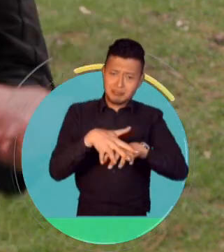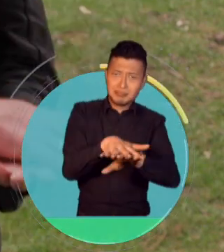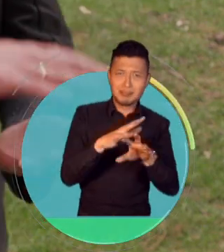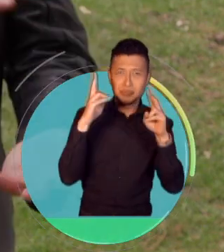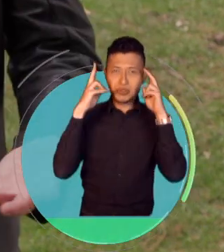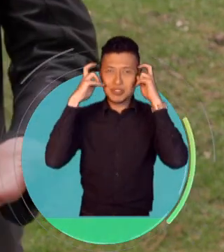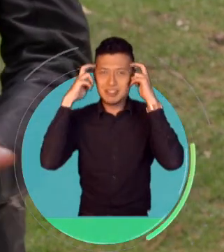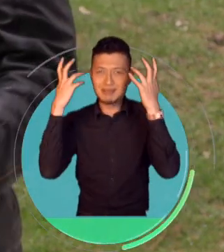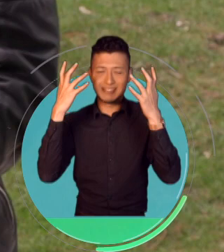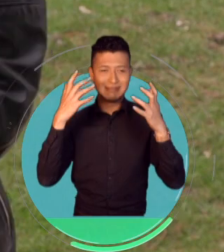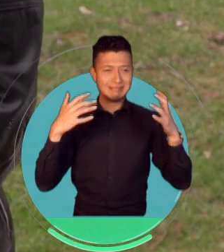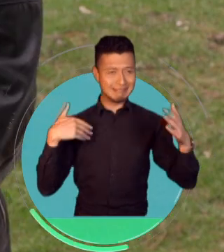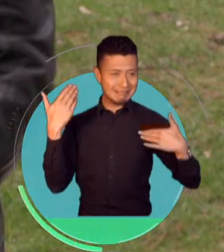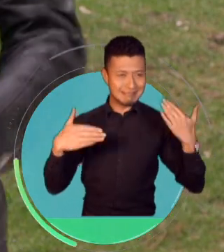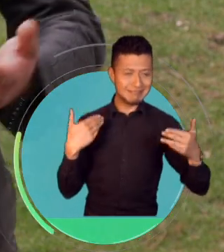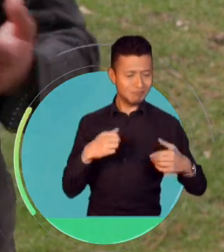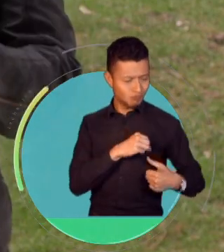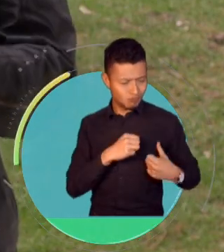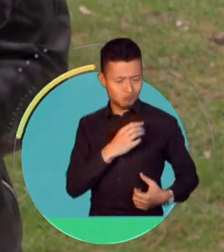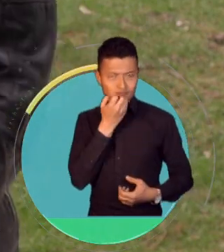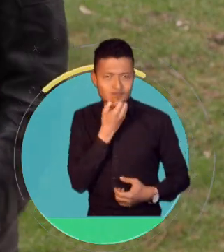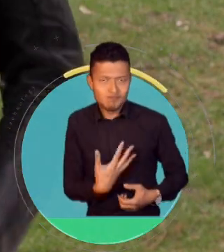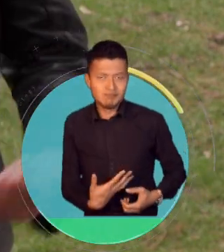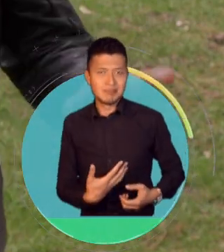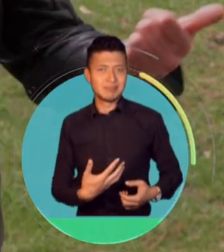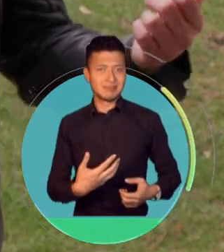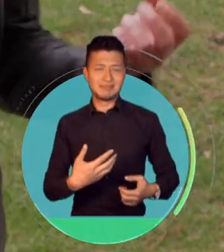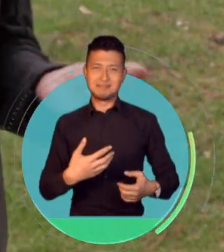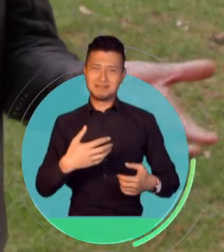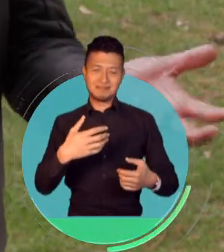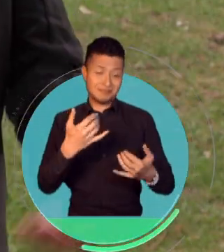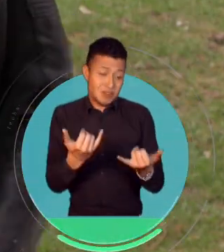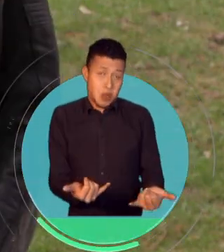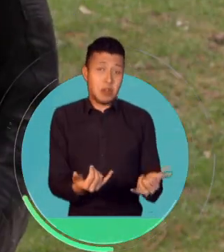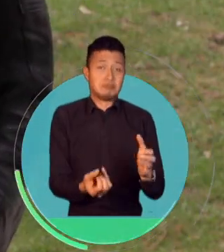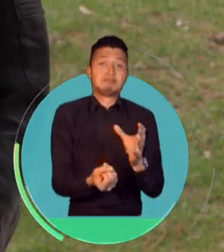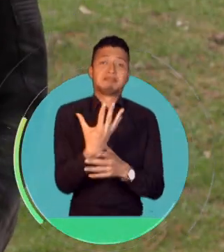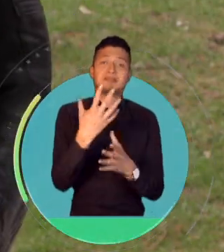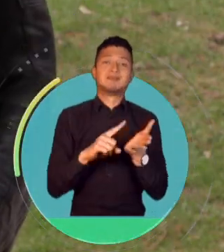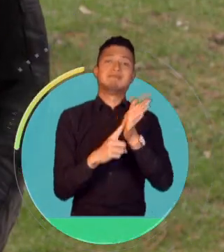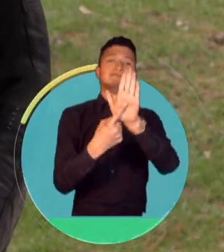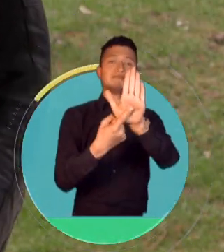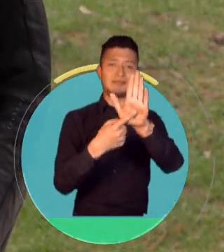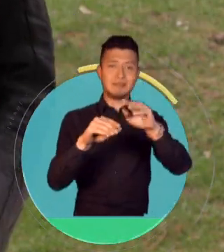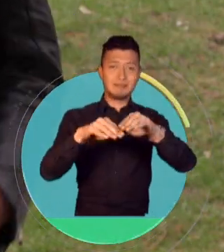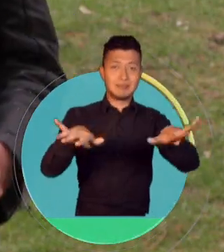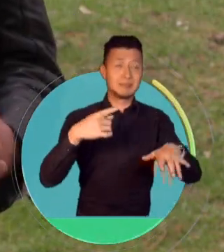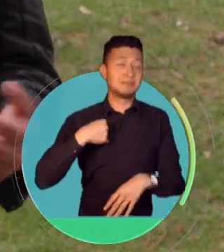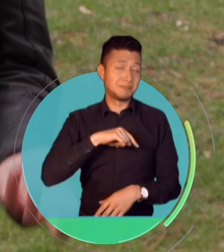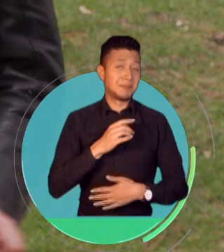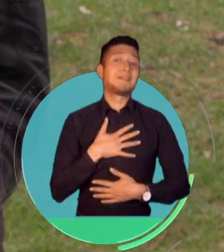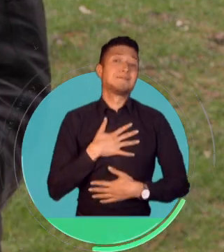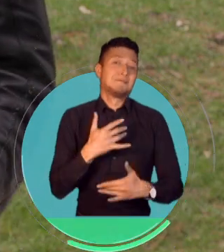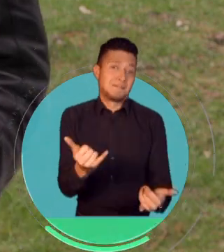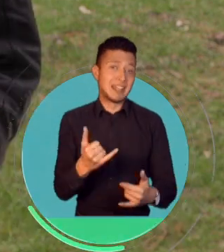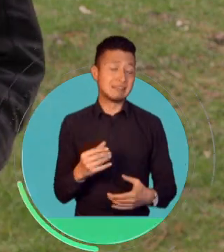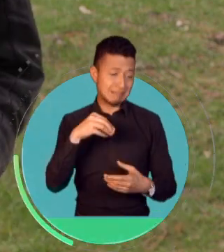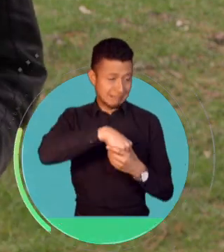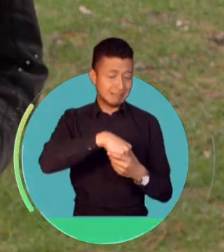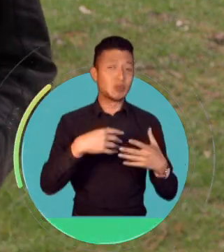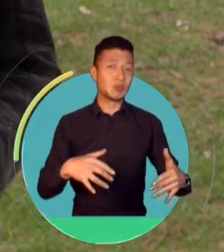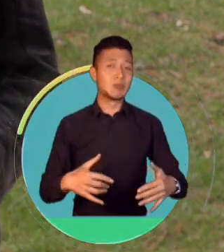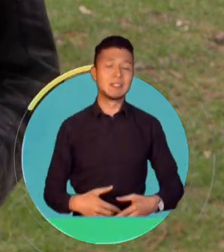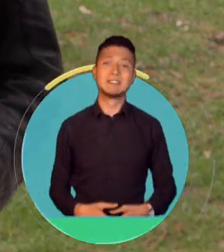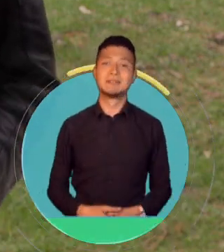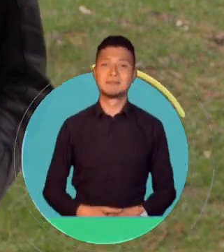conocimiento carisma corazones bonitos y tenemos hoy un producto del que del que estamos muy felices